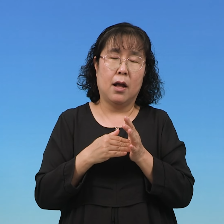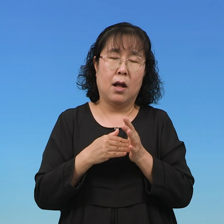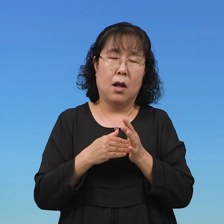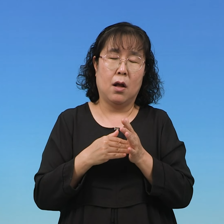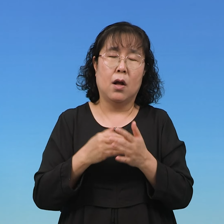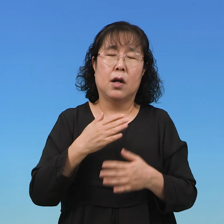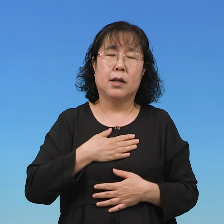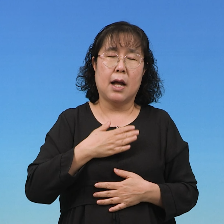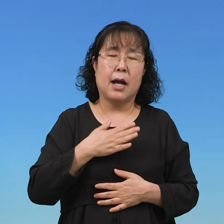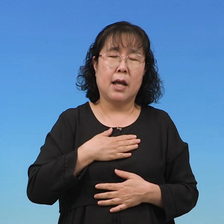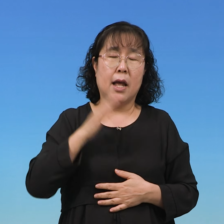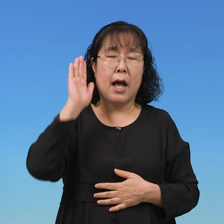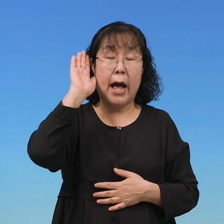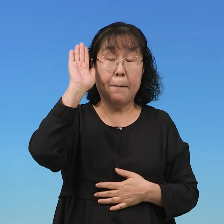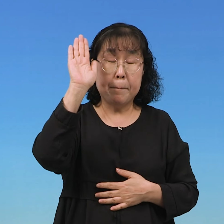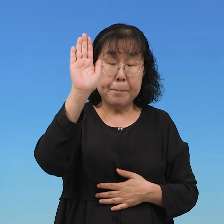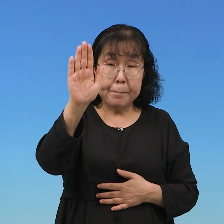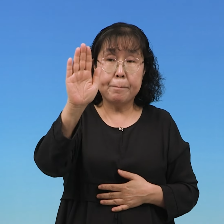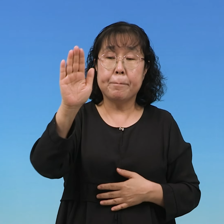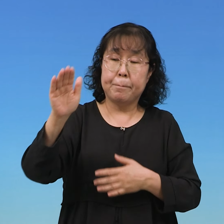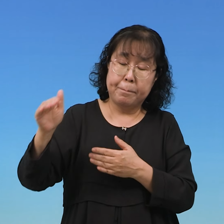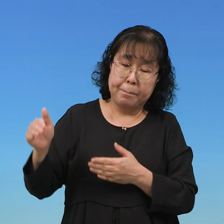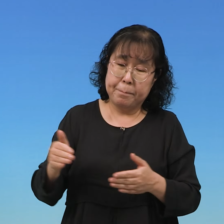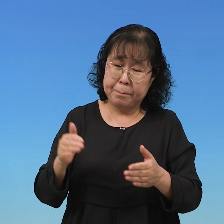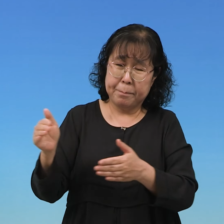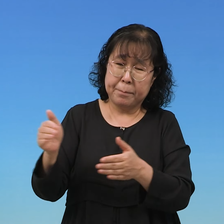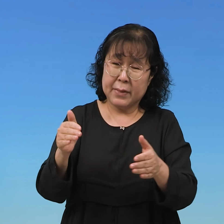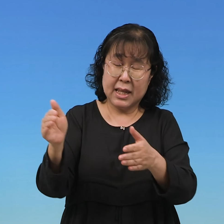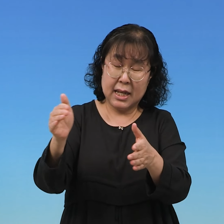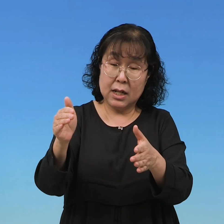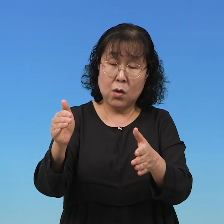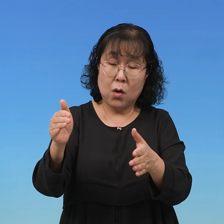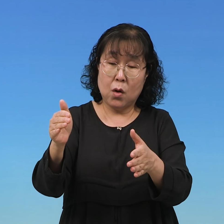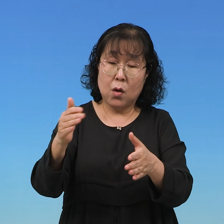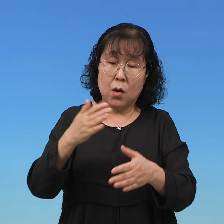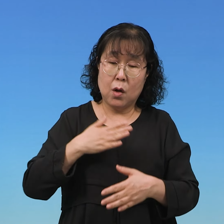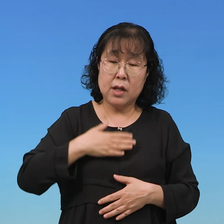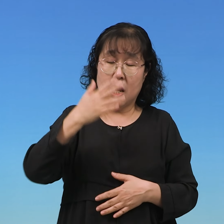나의 앞길도 내 주